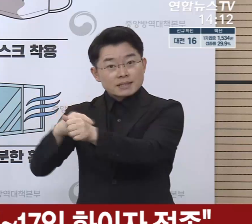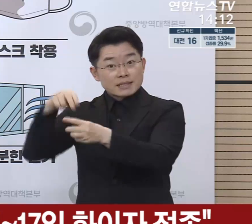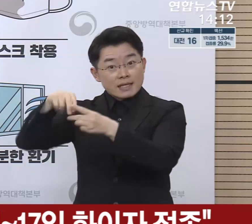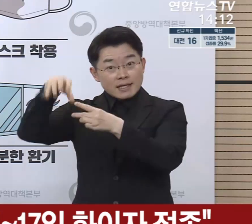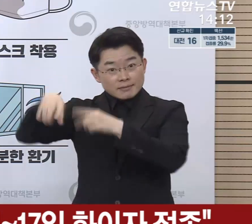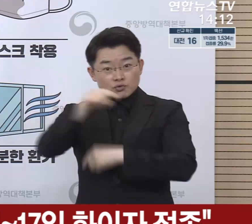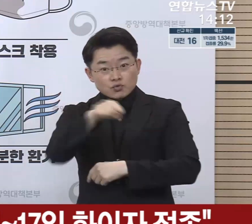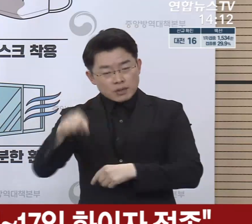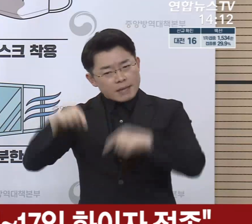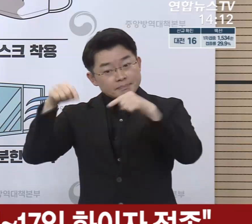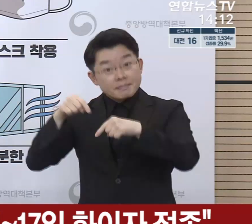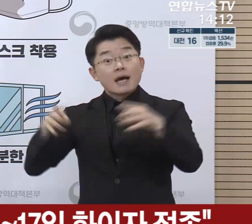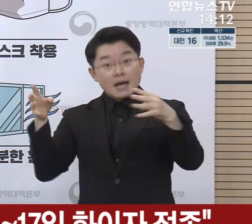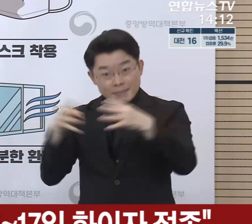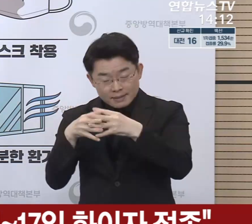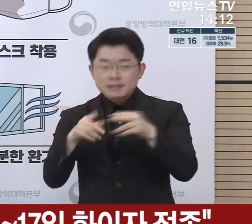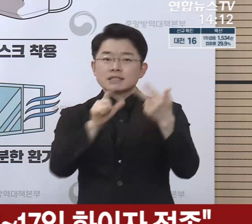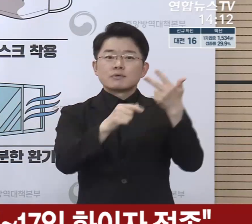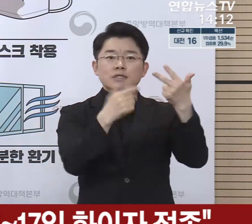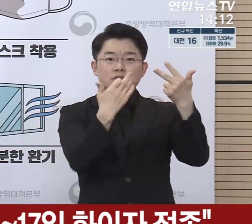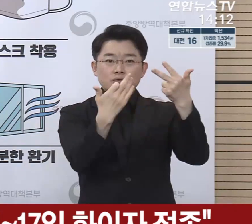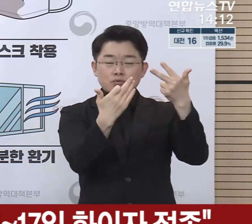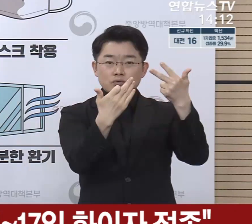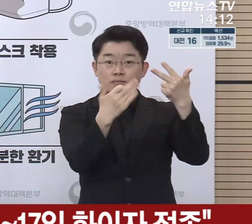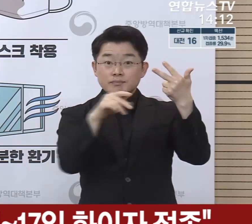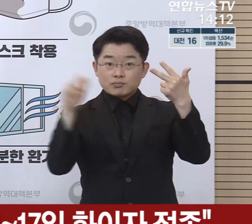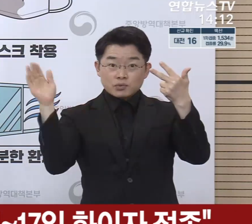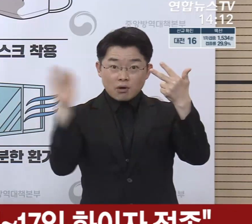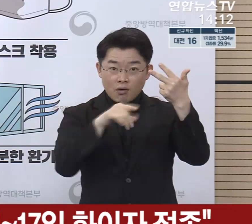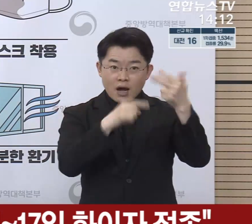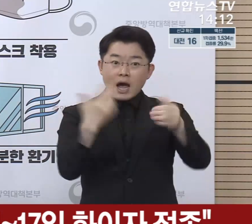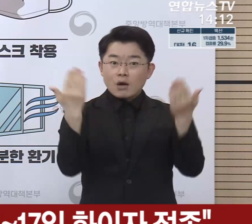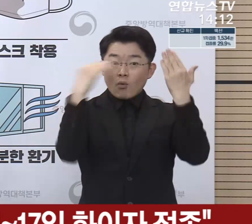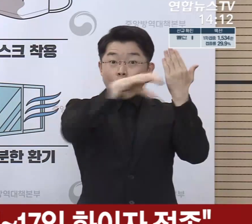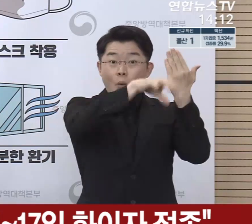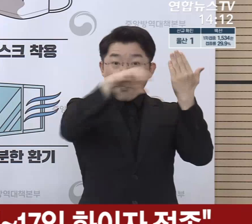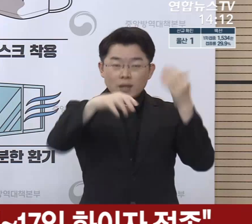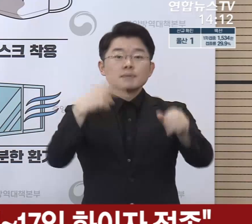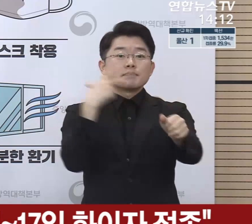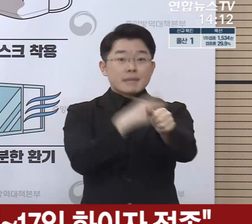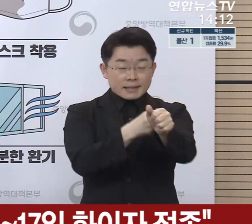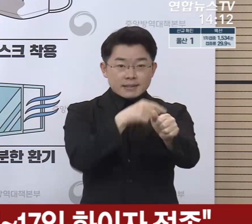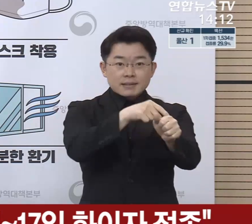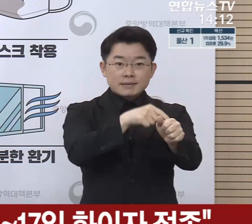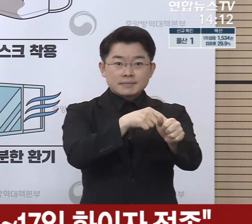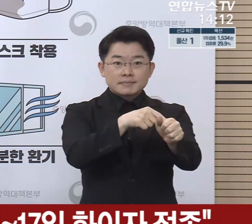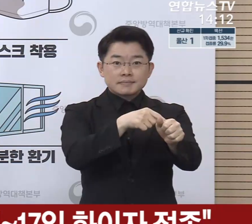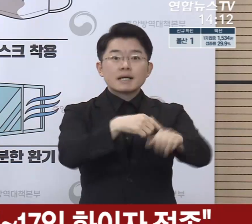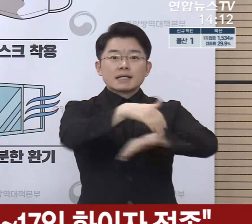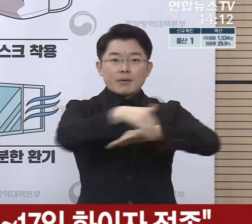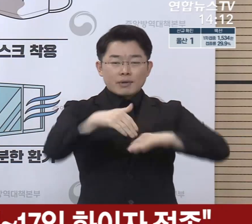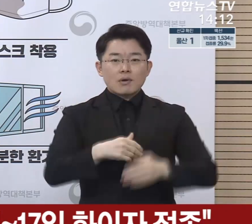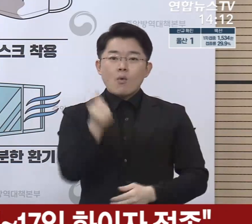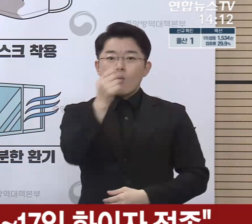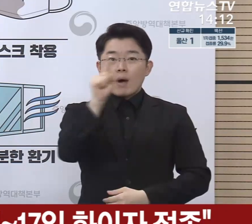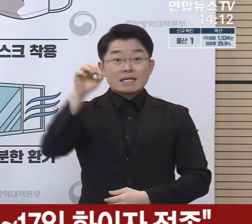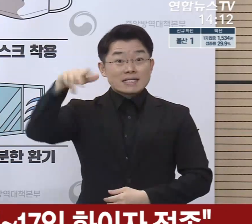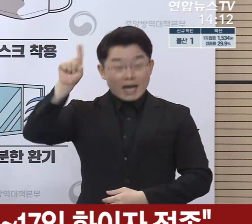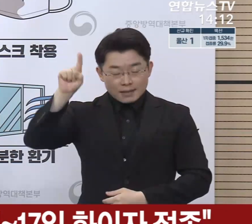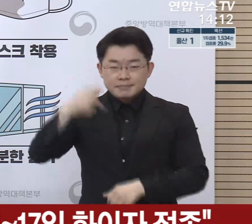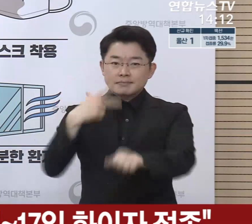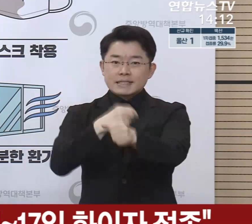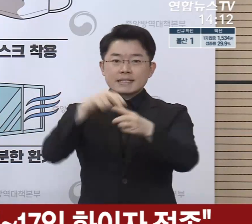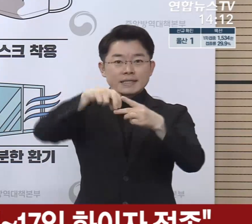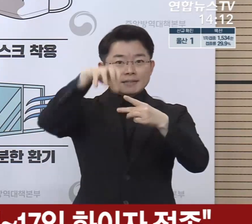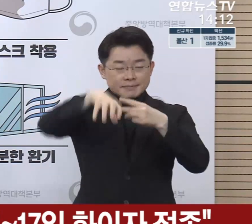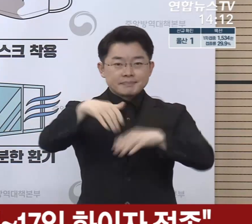조율된 일정에 따라 7월 19일부터 학교별로 예방접종센터에서 화이자 백신을